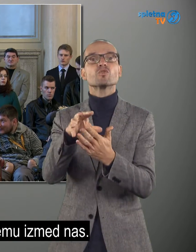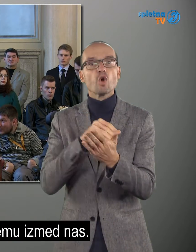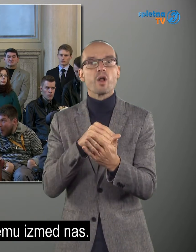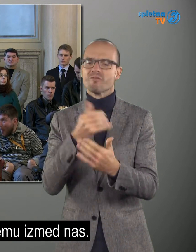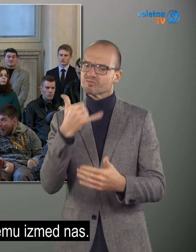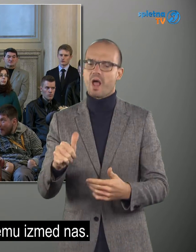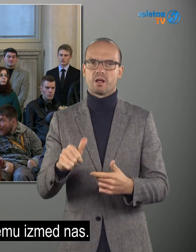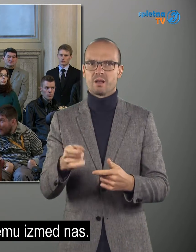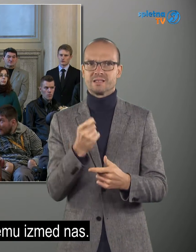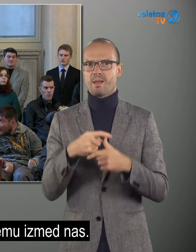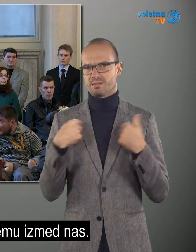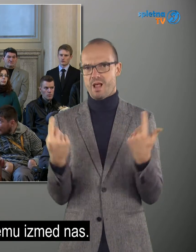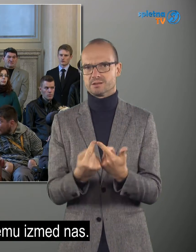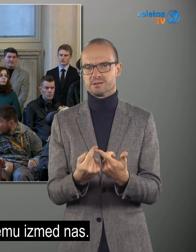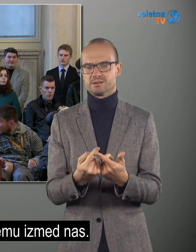nas.